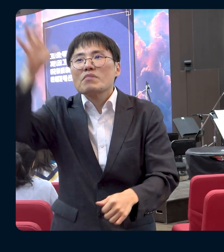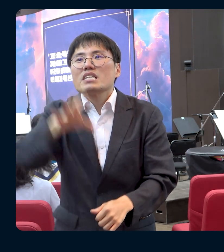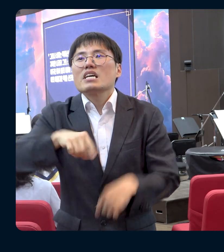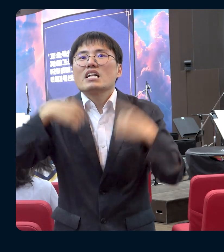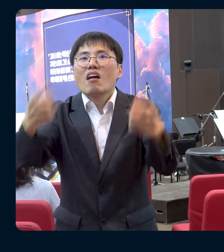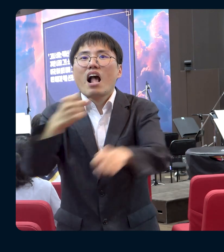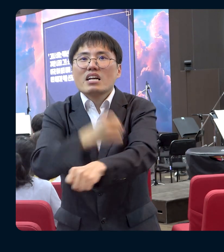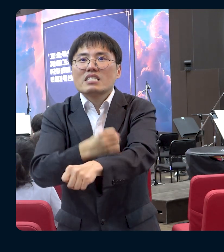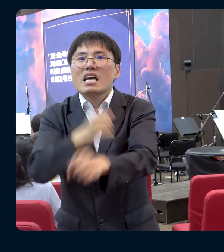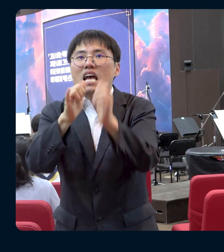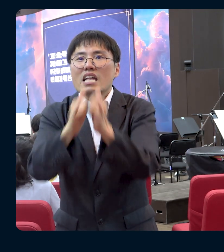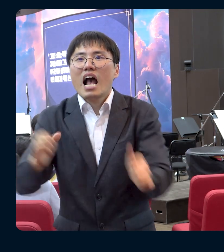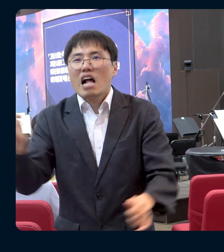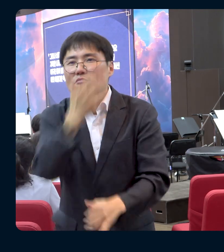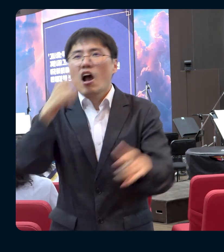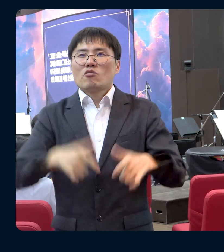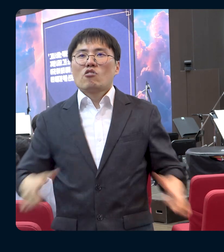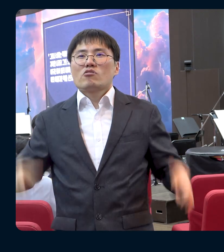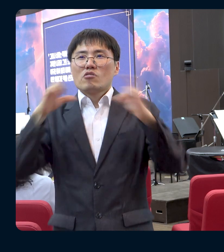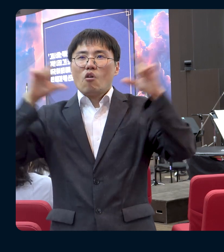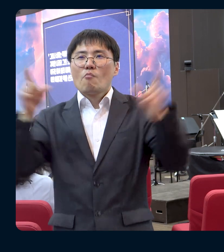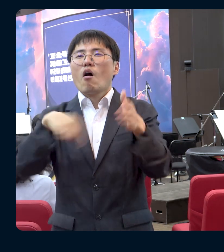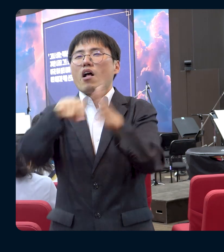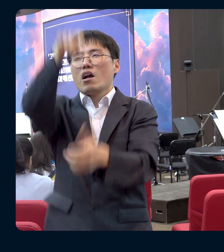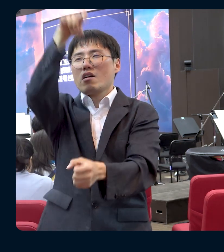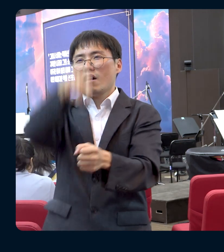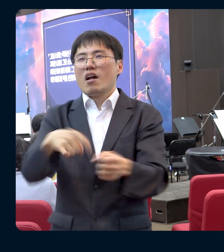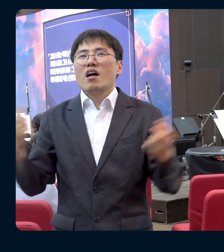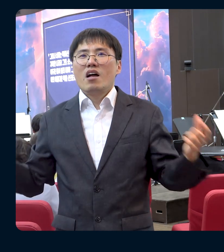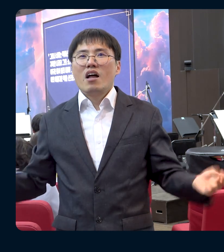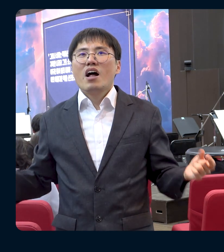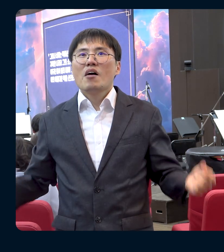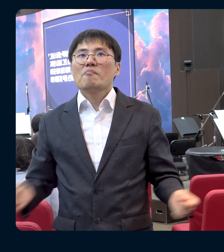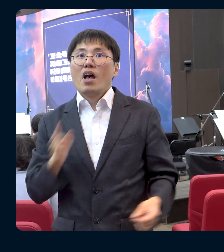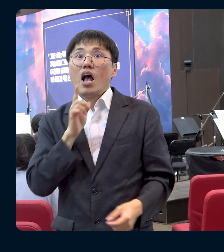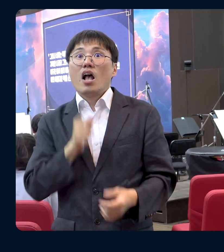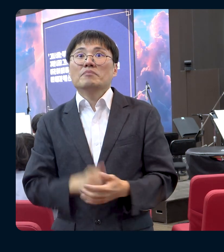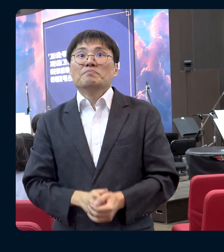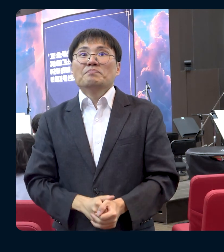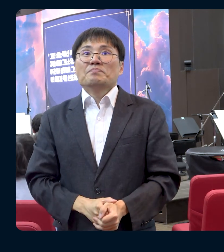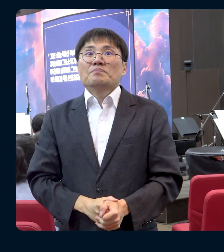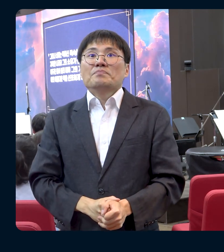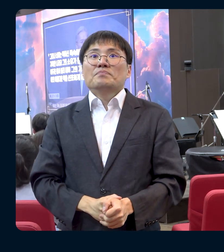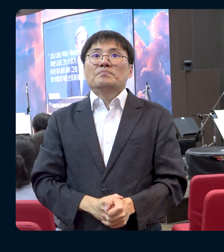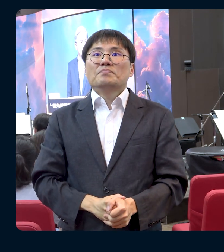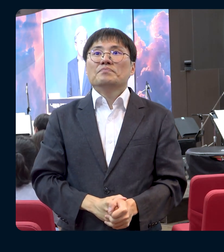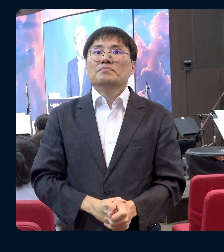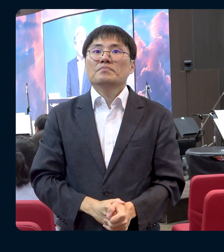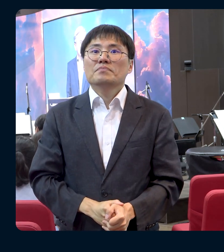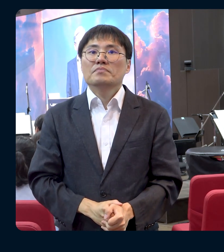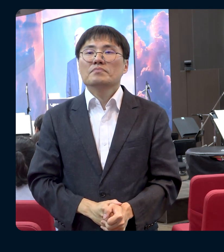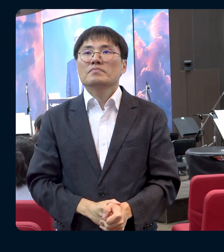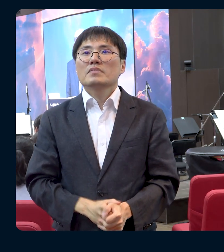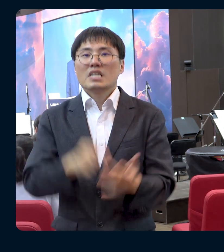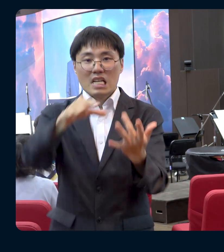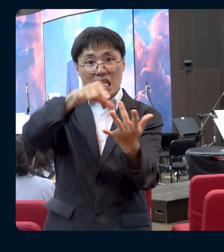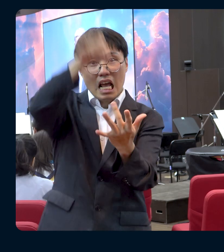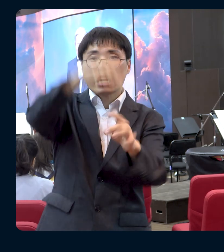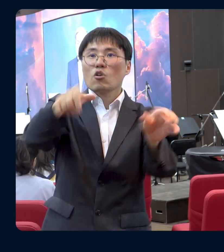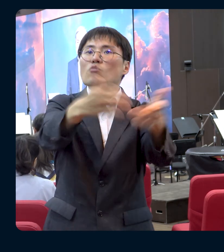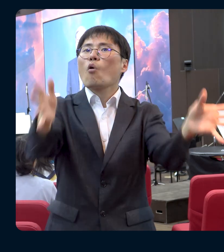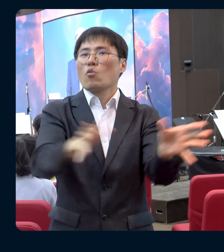그의 기이한 빛에 들어가게 하신 이의 아름다운 덕을 선포하게 하려 하심이라. 예, 여기